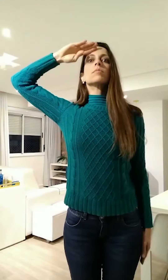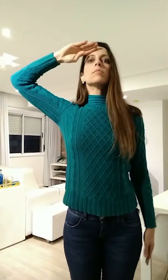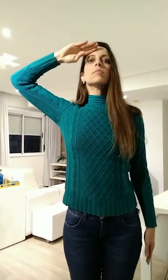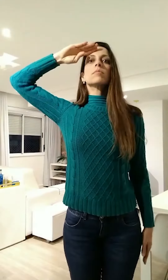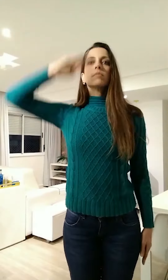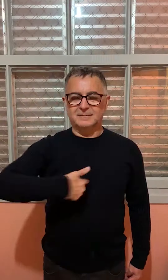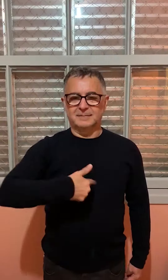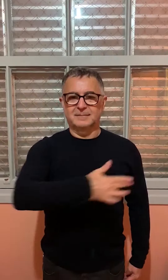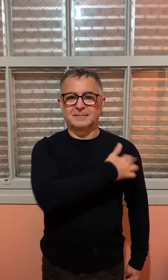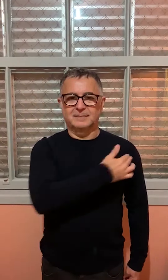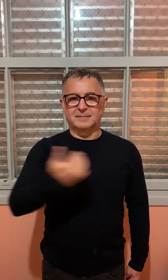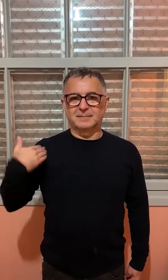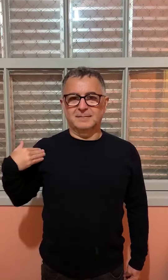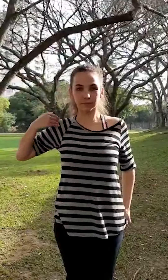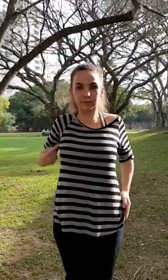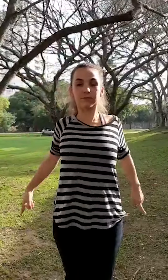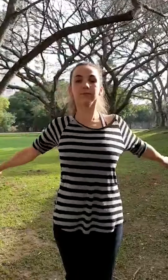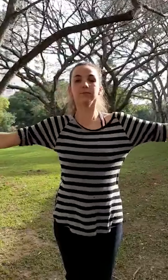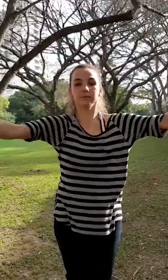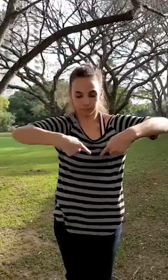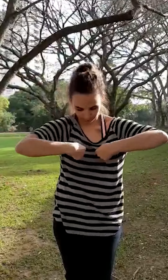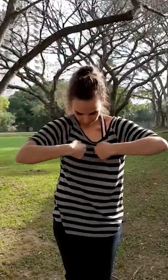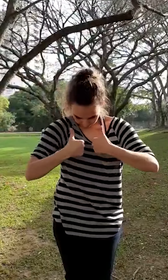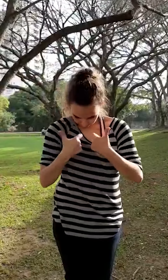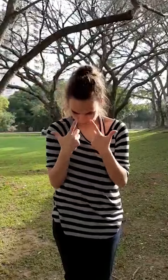quadrilha, viva São João.